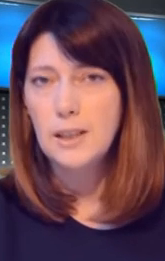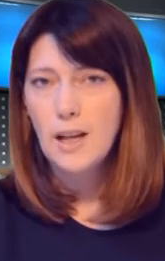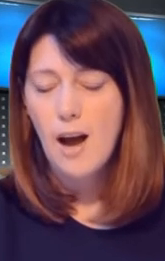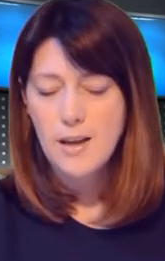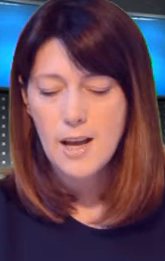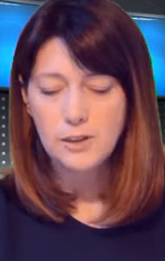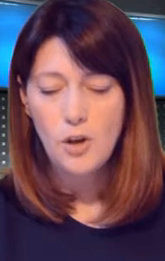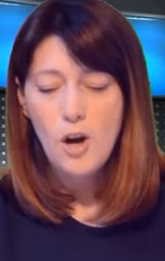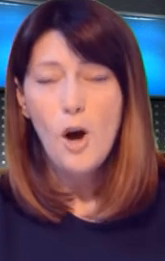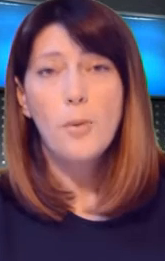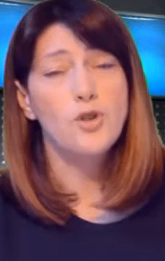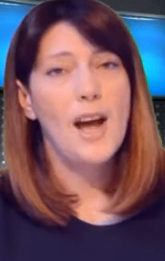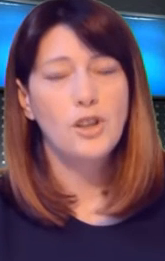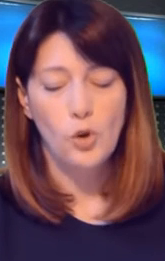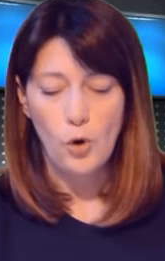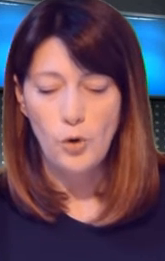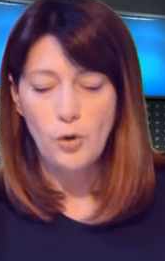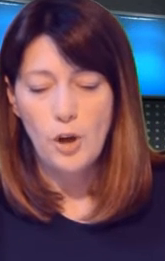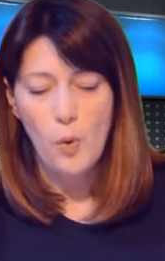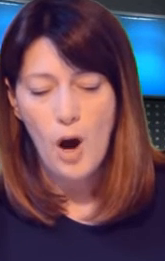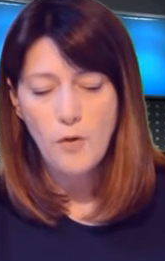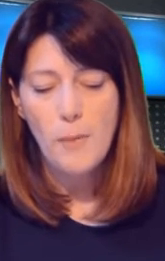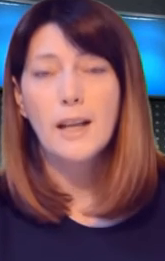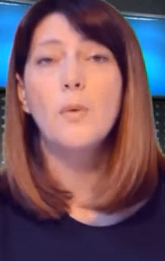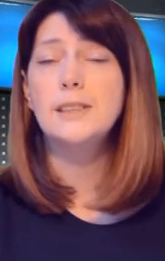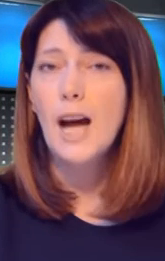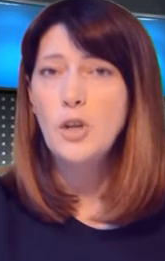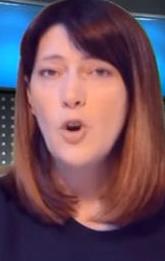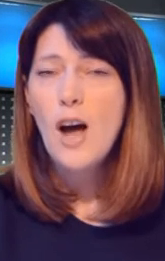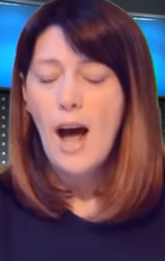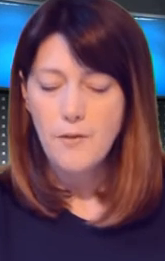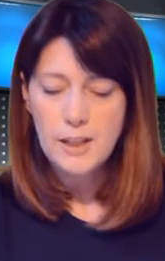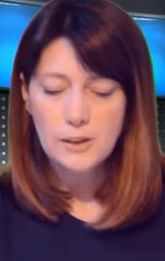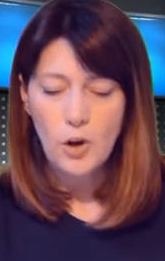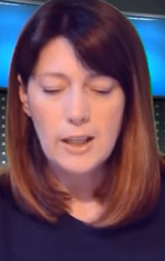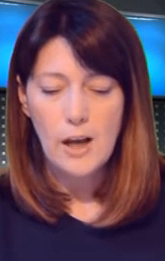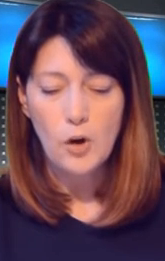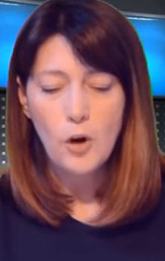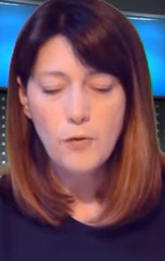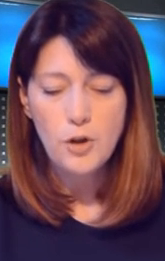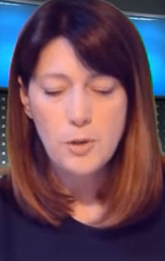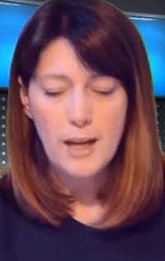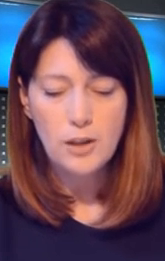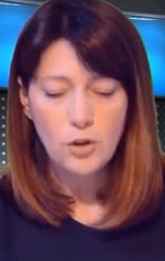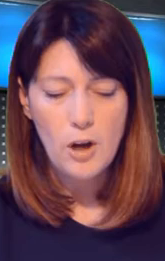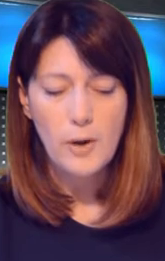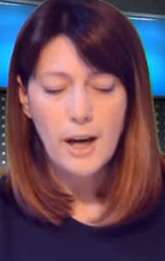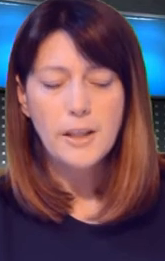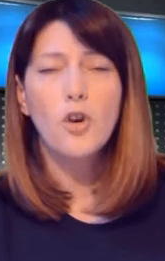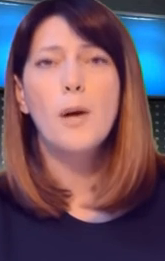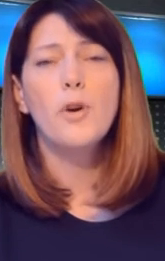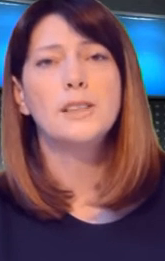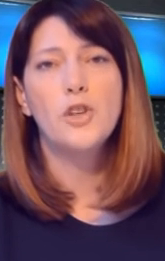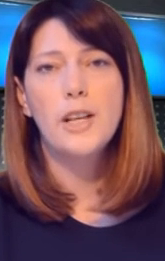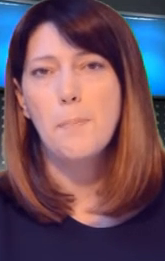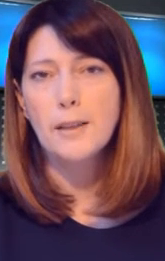ieri mattina a Jesolo, progetto non nuovo, ma che quest'anno ha visto il coinvolgimento e una